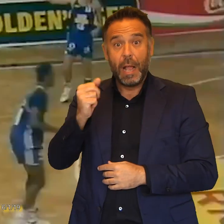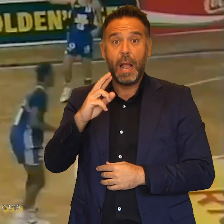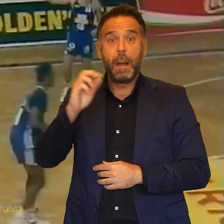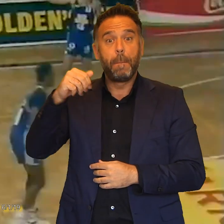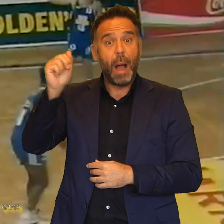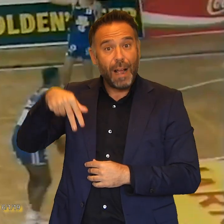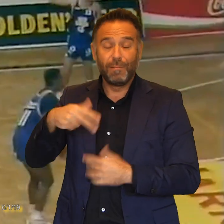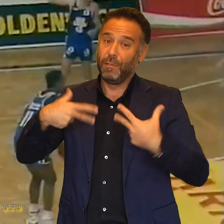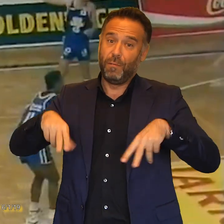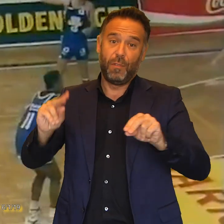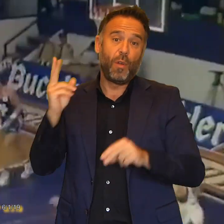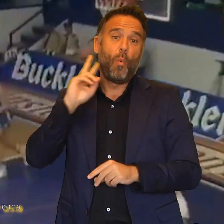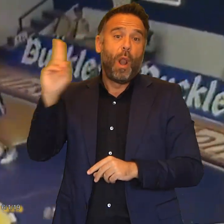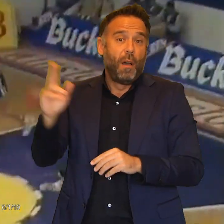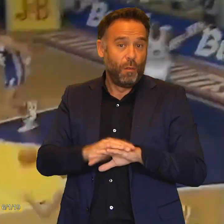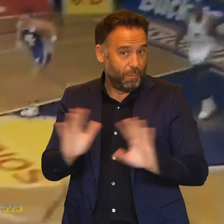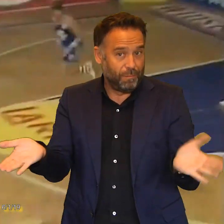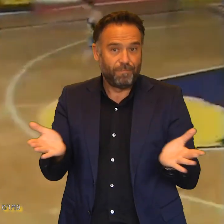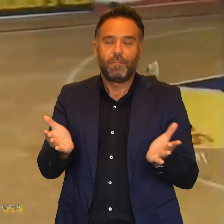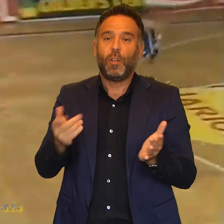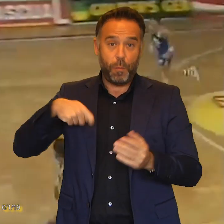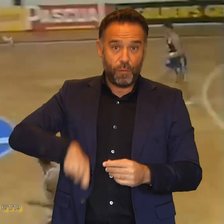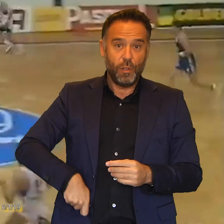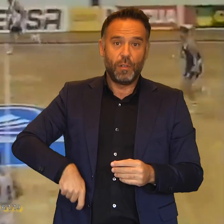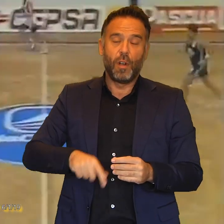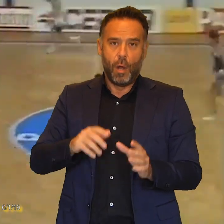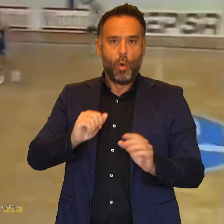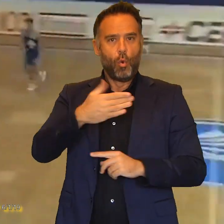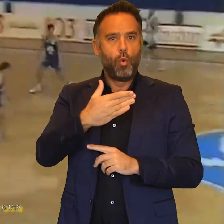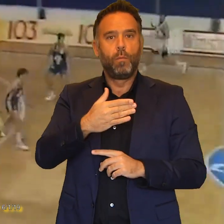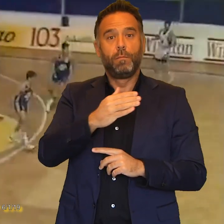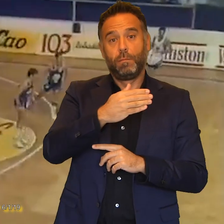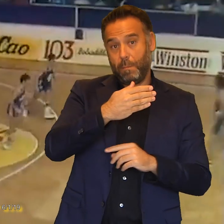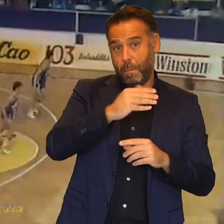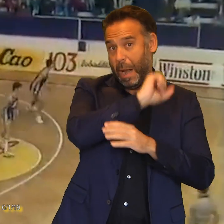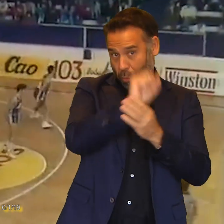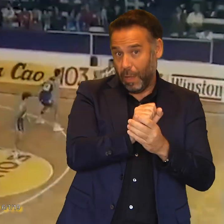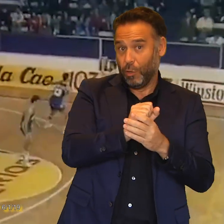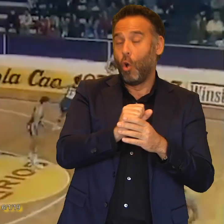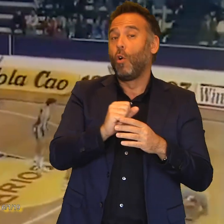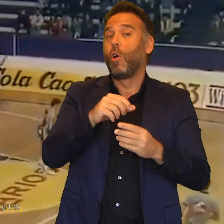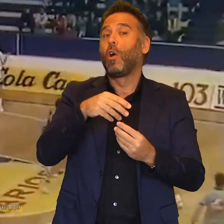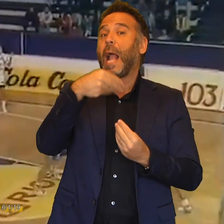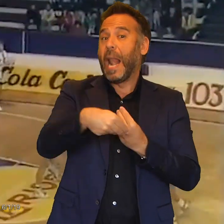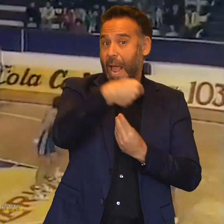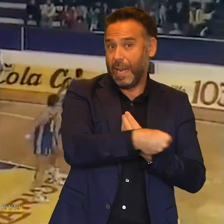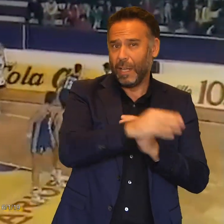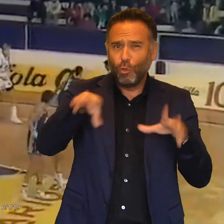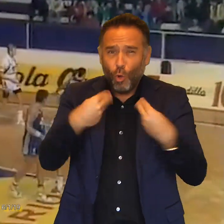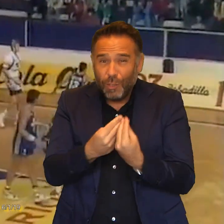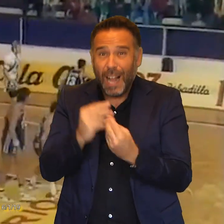Germán finalizó su periplo como profesional enfundado en la camiseta del CB Canarias, habiendo anotado